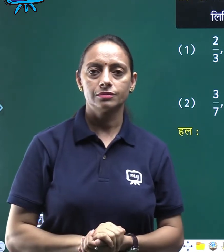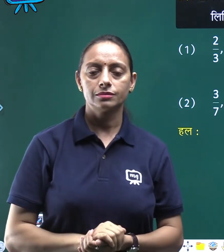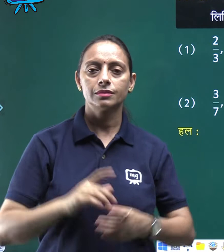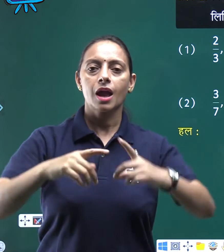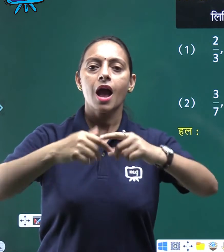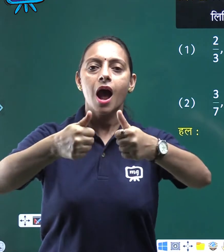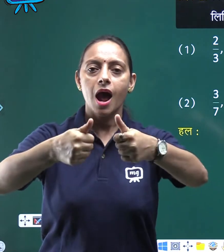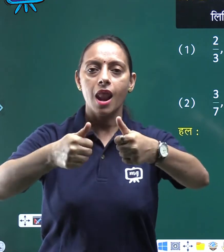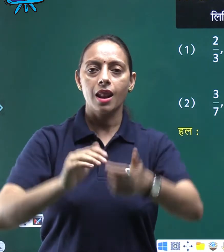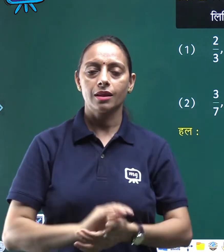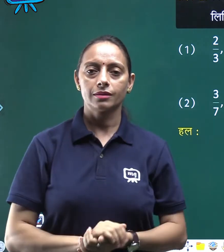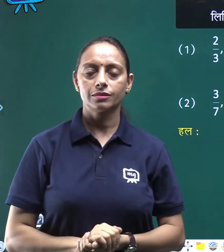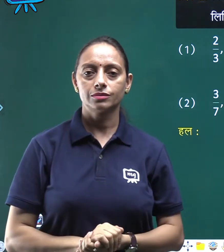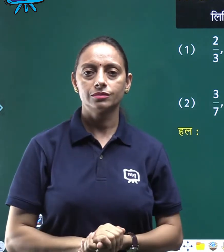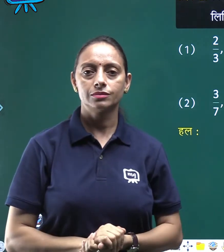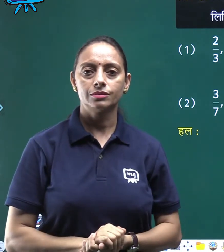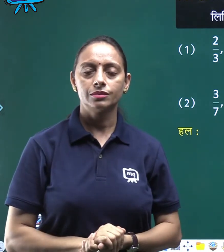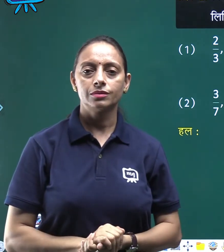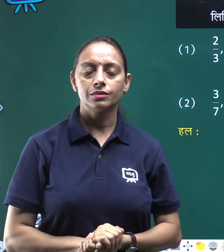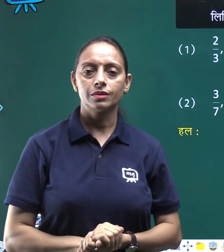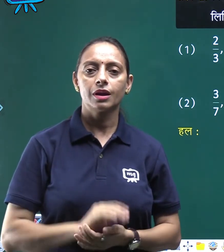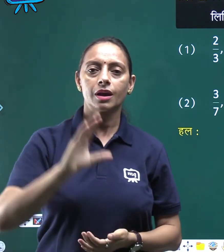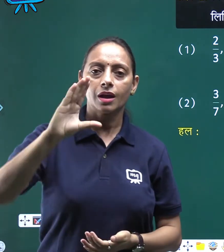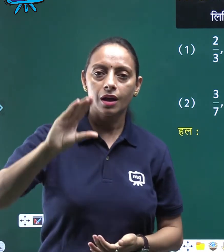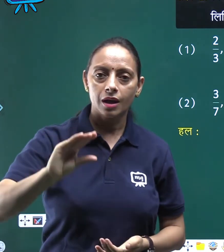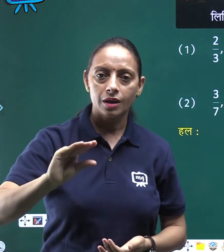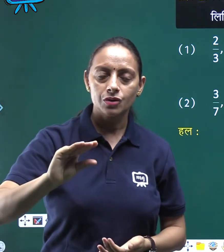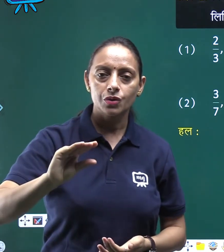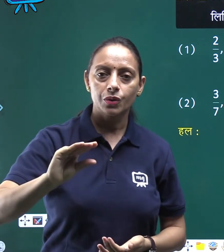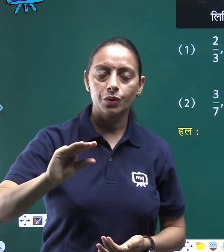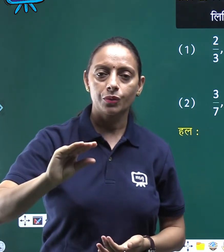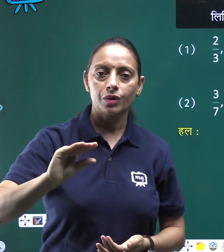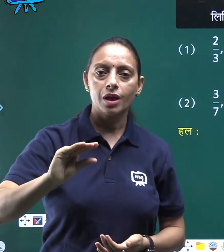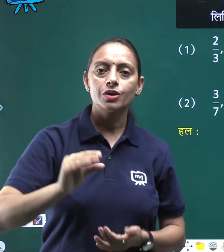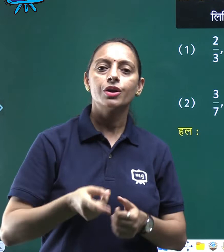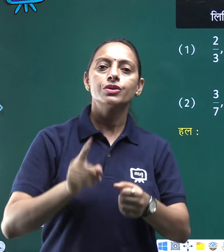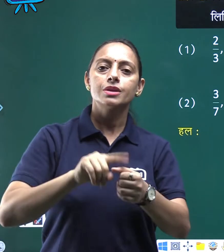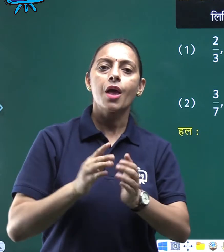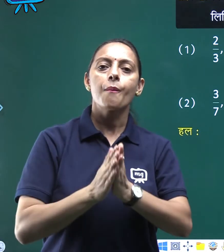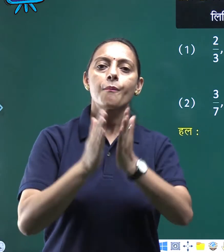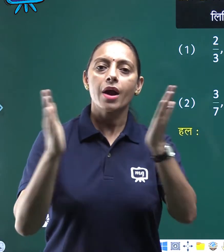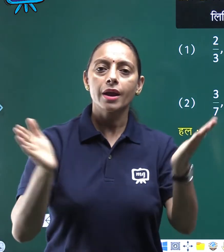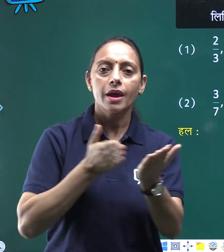देखो इसको हल कर रखा है हमने, छोटे से बड़े क्रम में लिखना है।